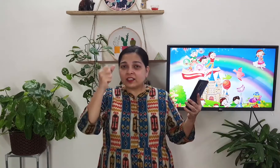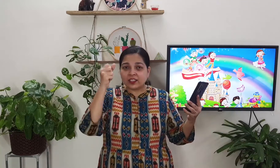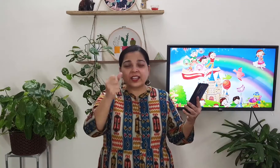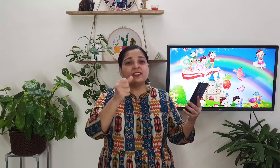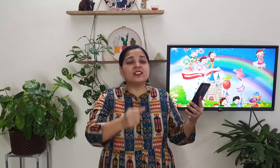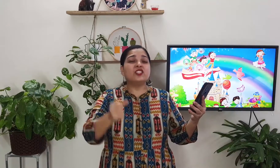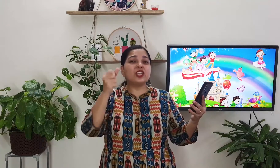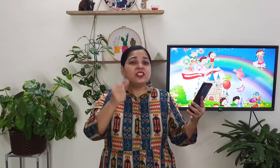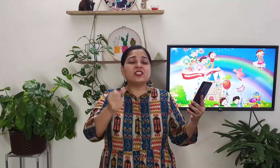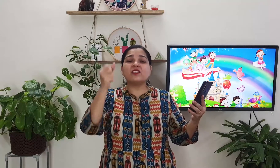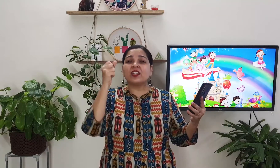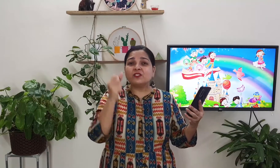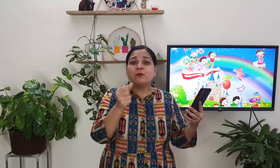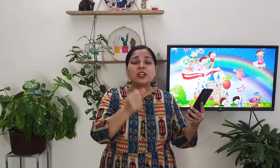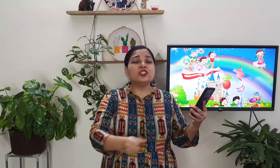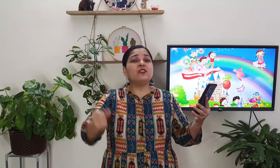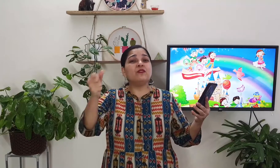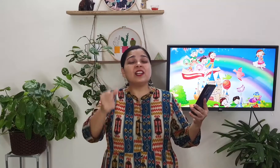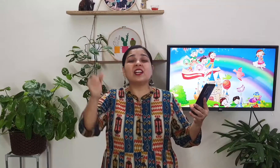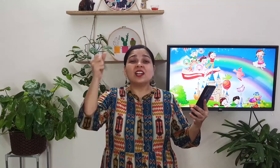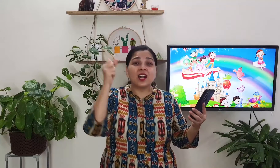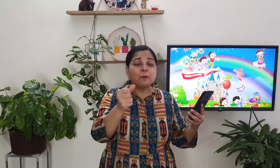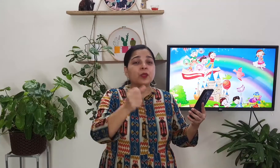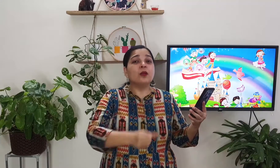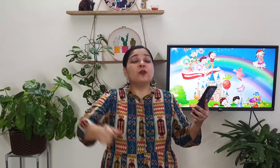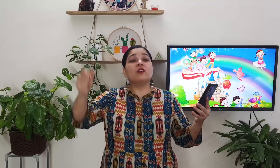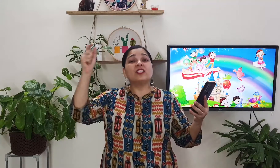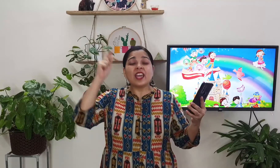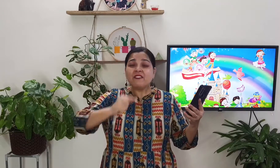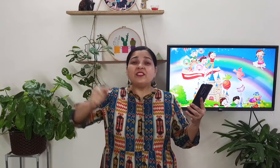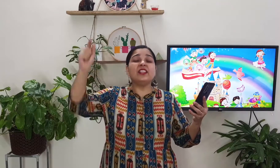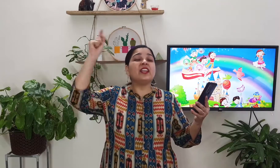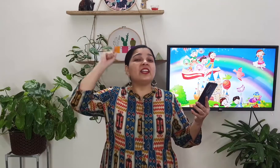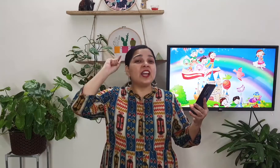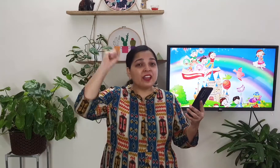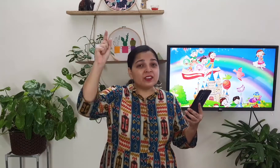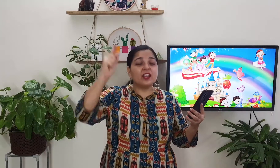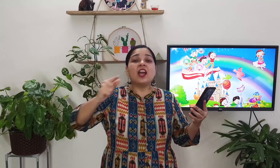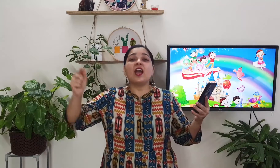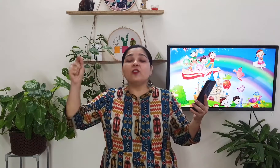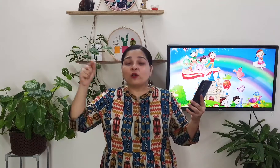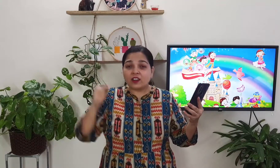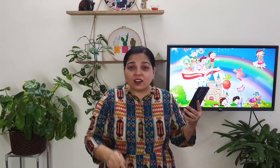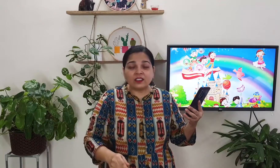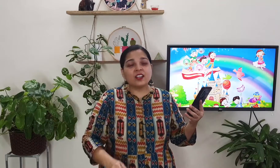உங்கள் சூழ்நிலைகளை மாற்றி கொள்ளுங்கள். இயேசுவின் பெயரை தைரியமாக பயன்படுத்துங்கள்.